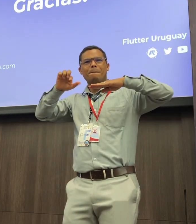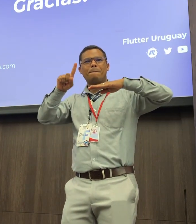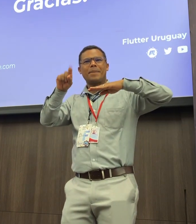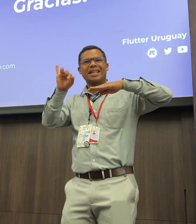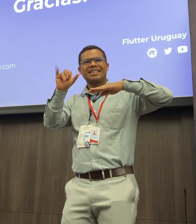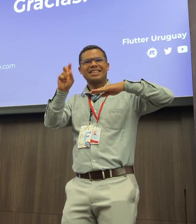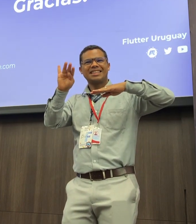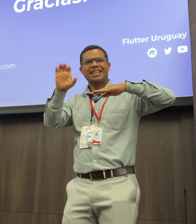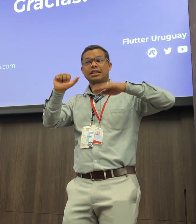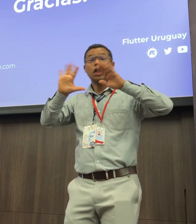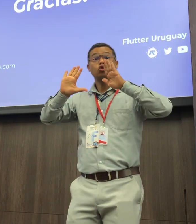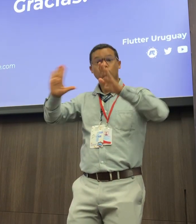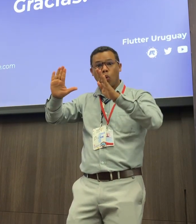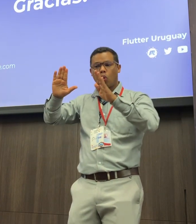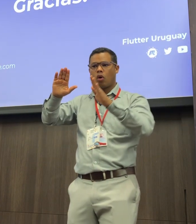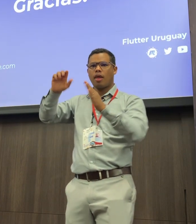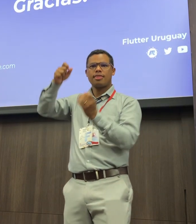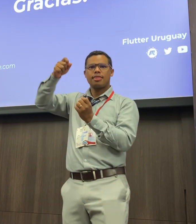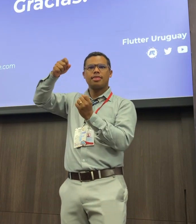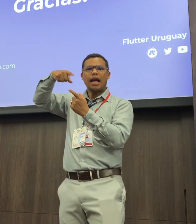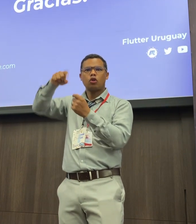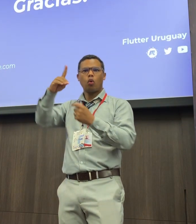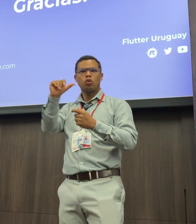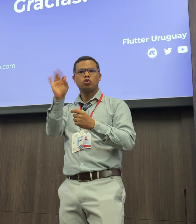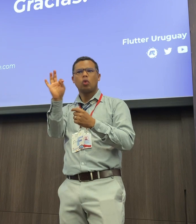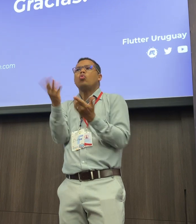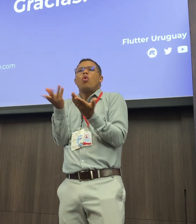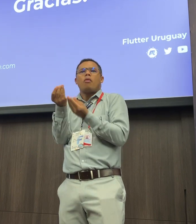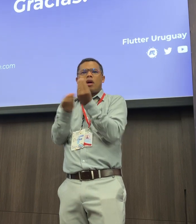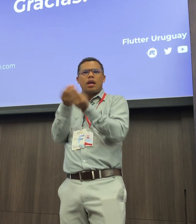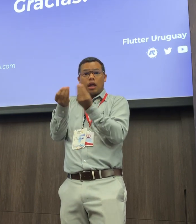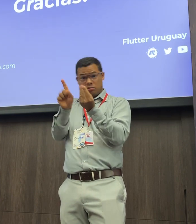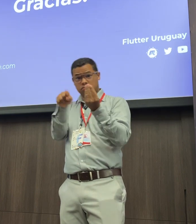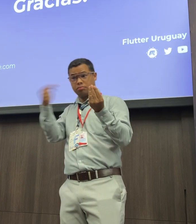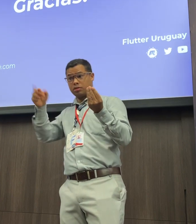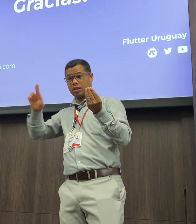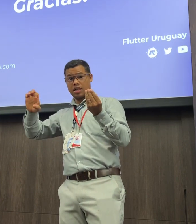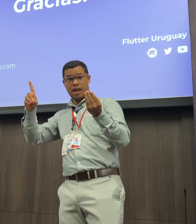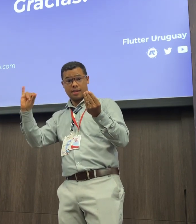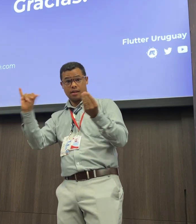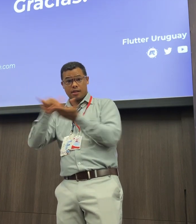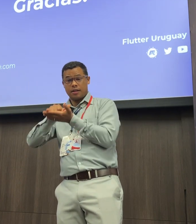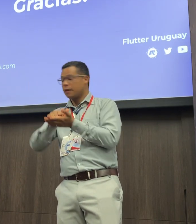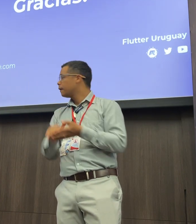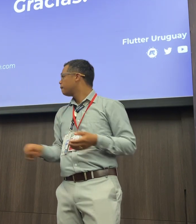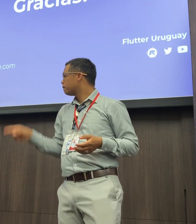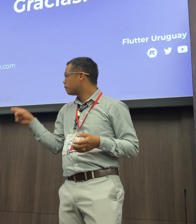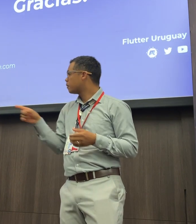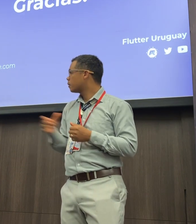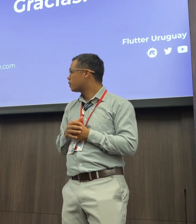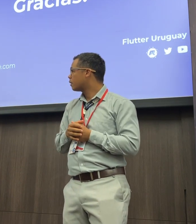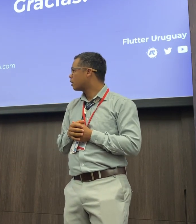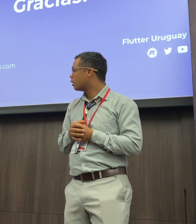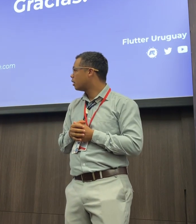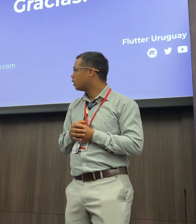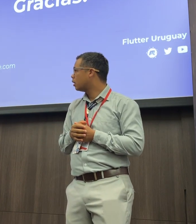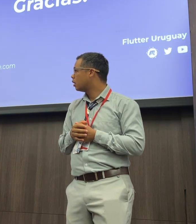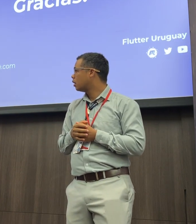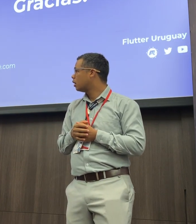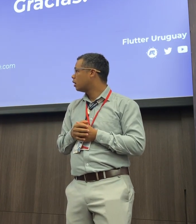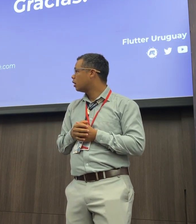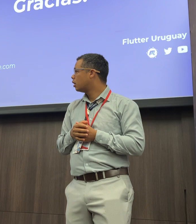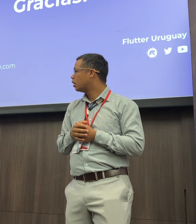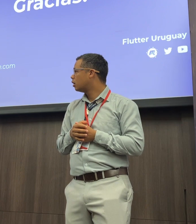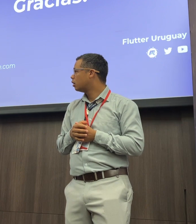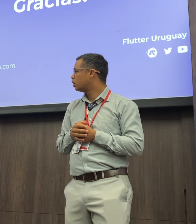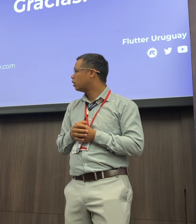vi que lo tenías activo? Bueno, sí, viste bien ahí. Bueno, en este ejemplo, en realidad, yo capaz que lo que he estado subiendo a